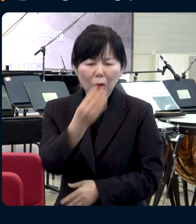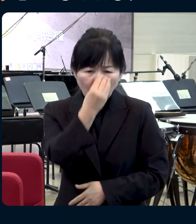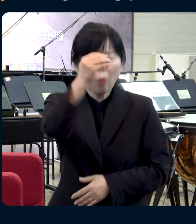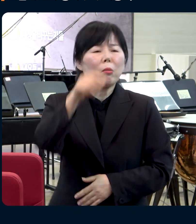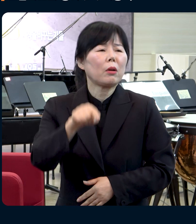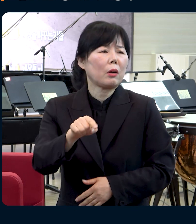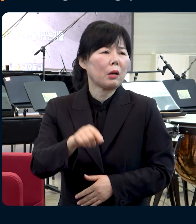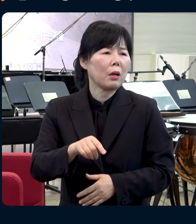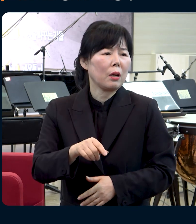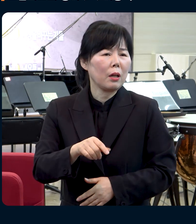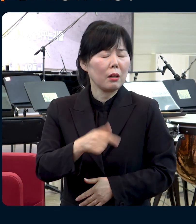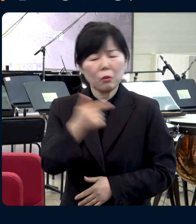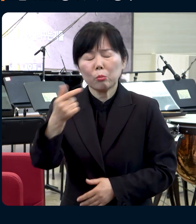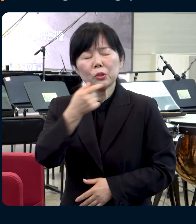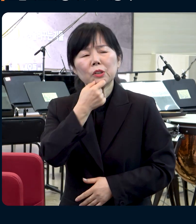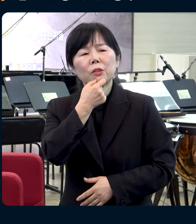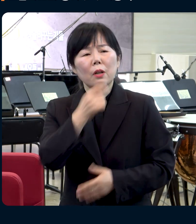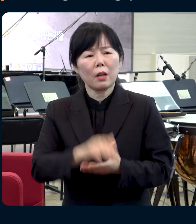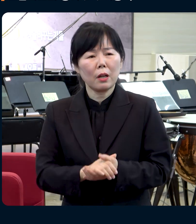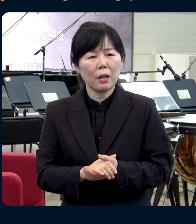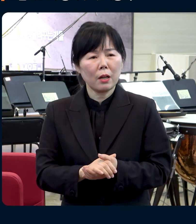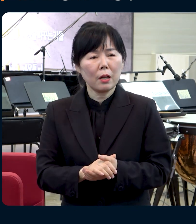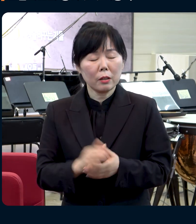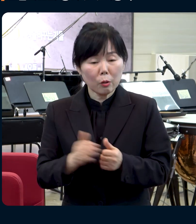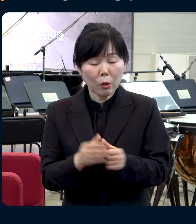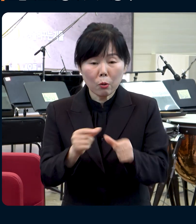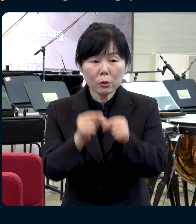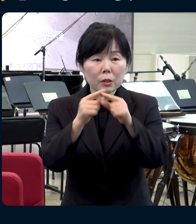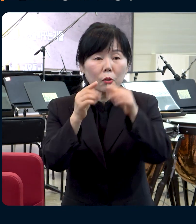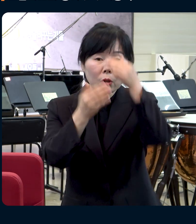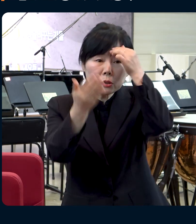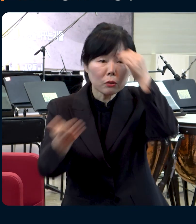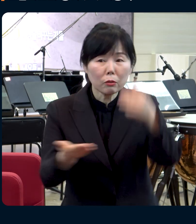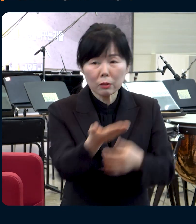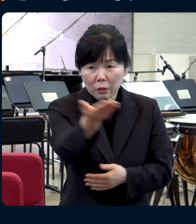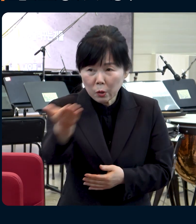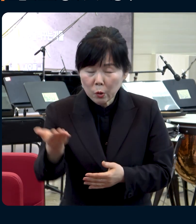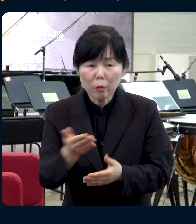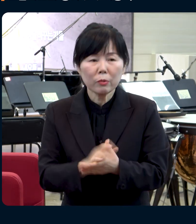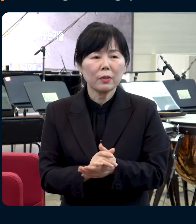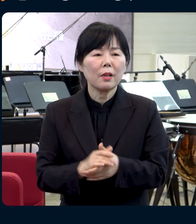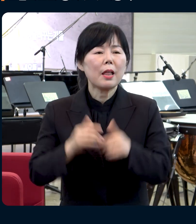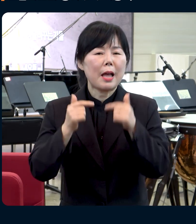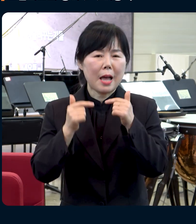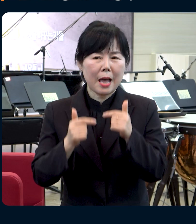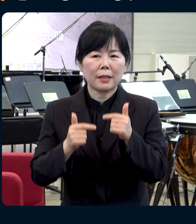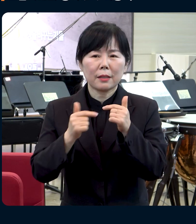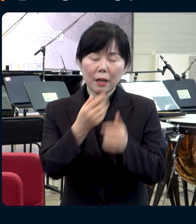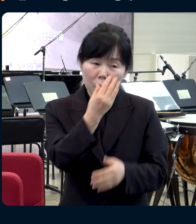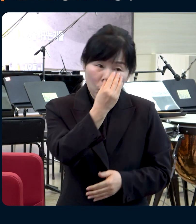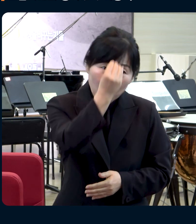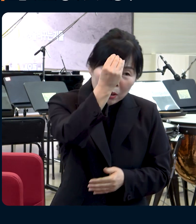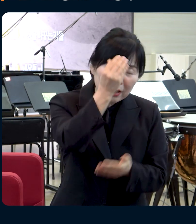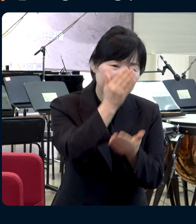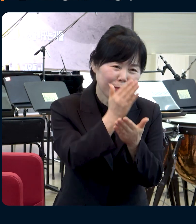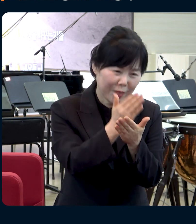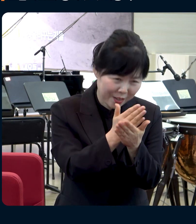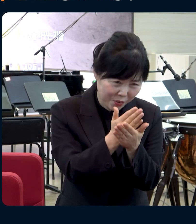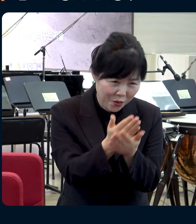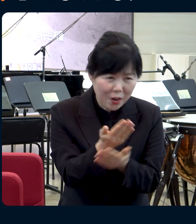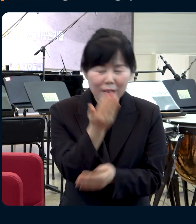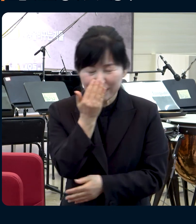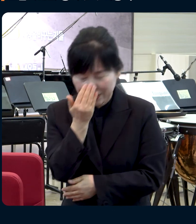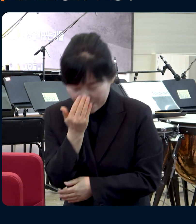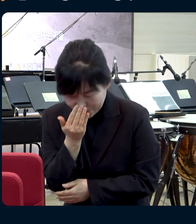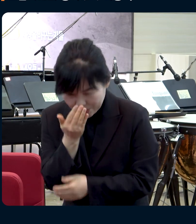따라서 여러분, 우리 귀한 호산나 교회 성도님들, 하나님의 사랑받는 성도님들은요 항상 교만하지 않고 겸손해야 됩니다.